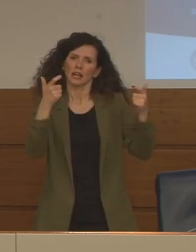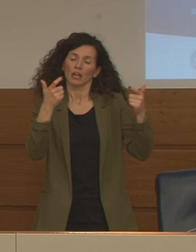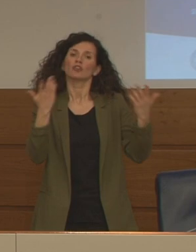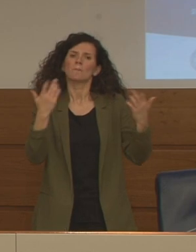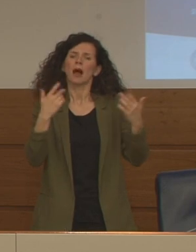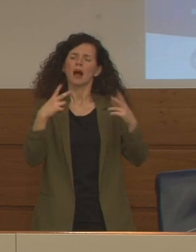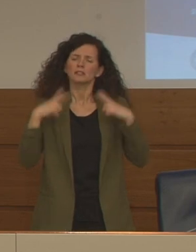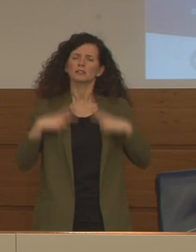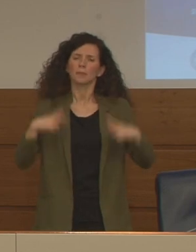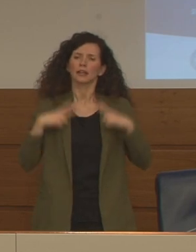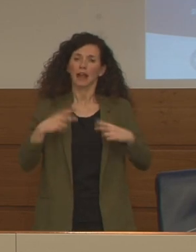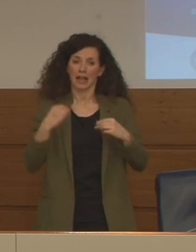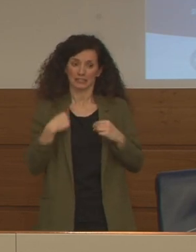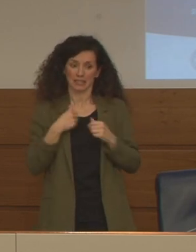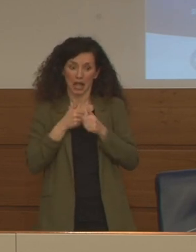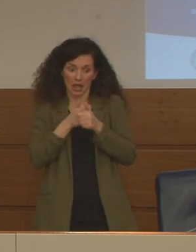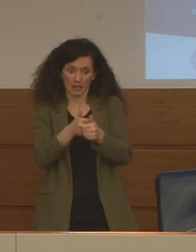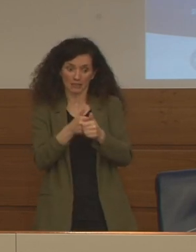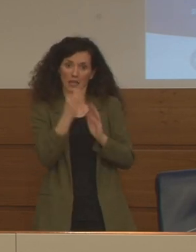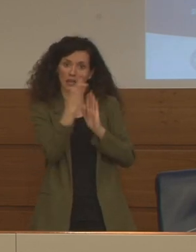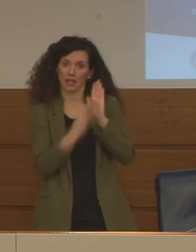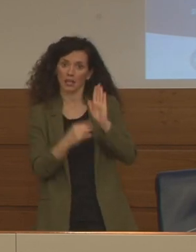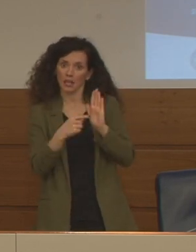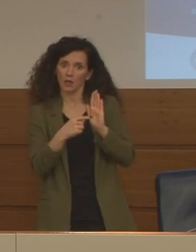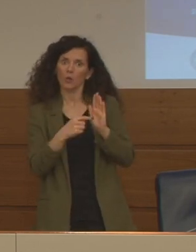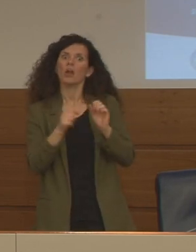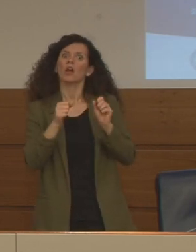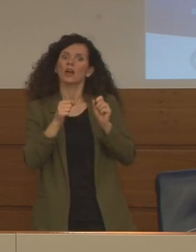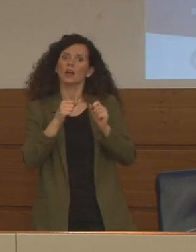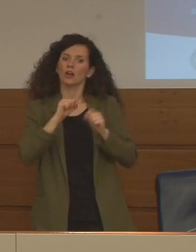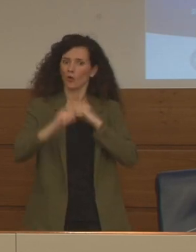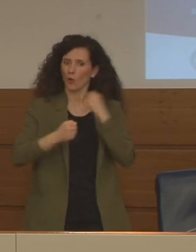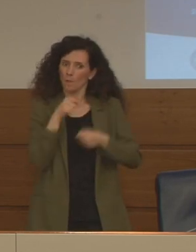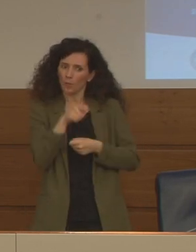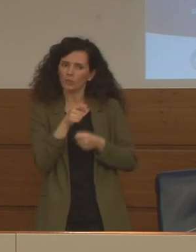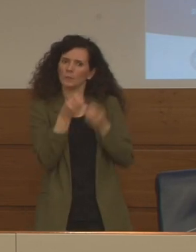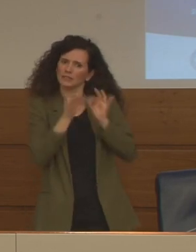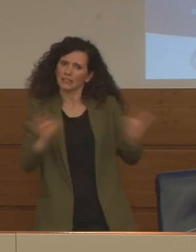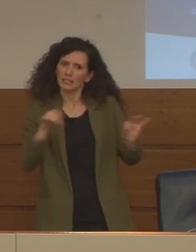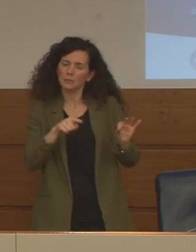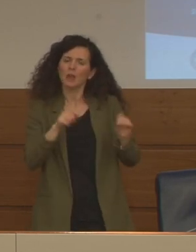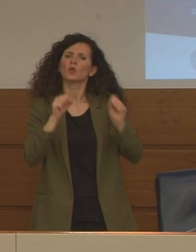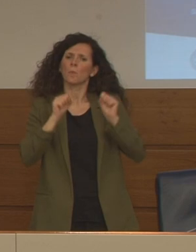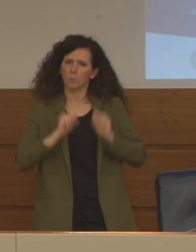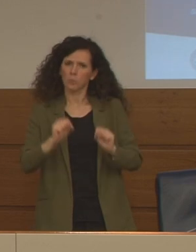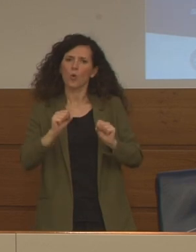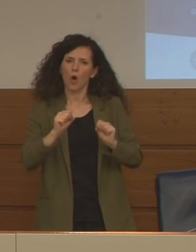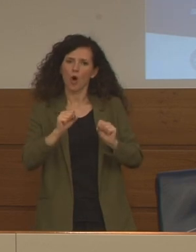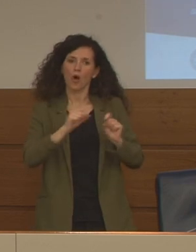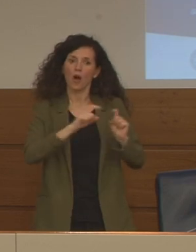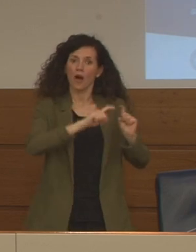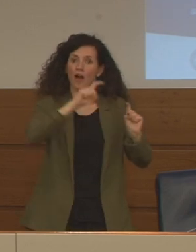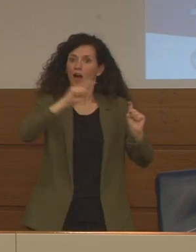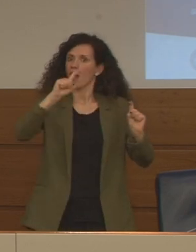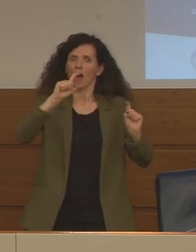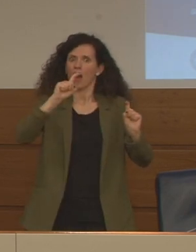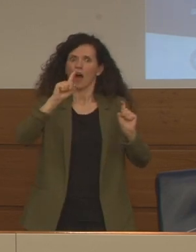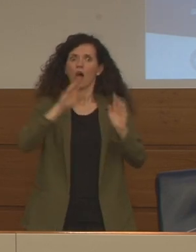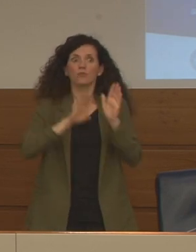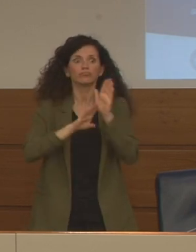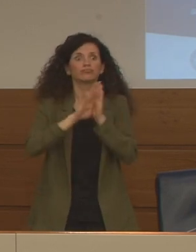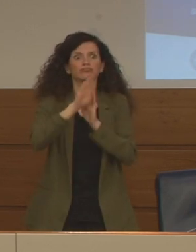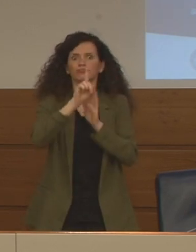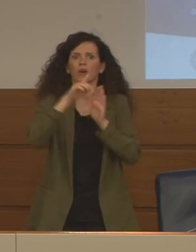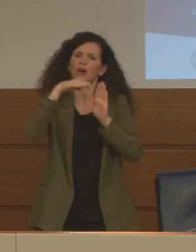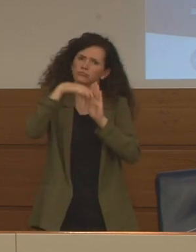queste misure se adottate sistematicamente possano poi ad attenuare questa curva e poi evitare che questa